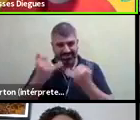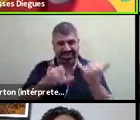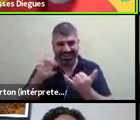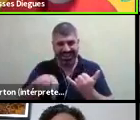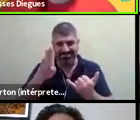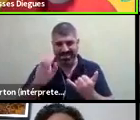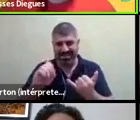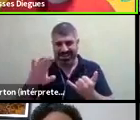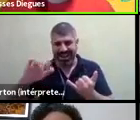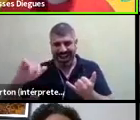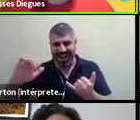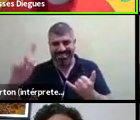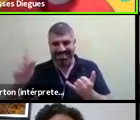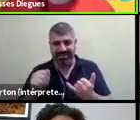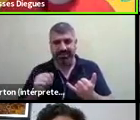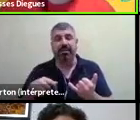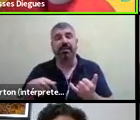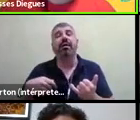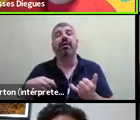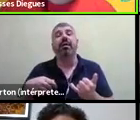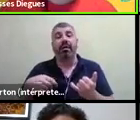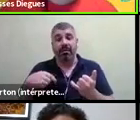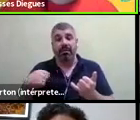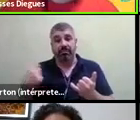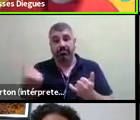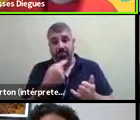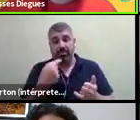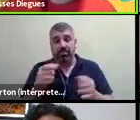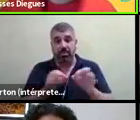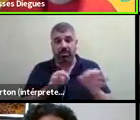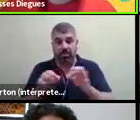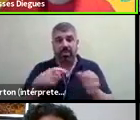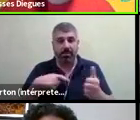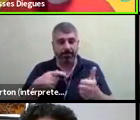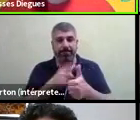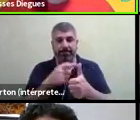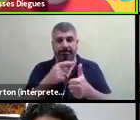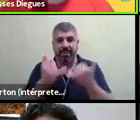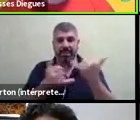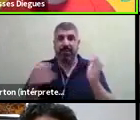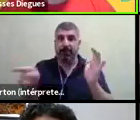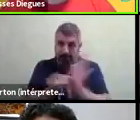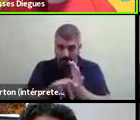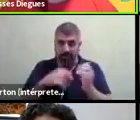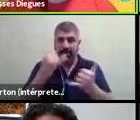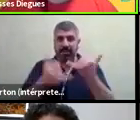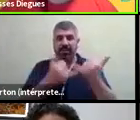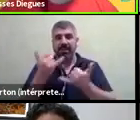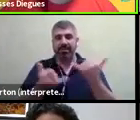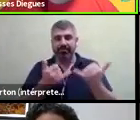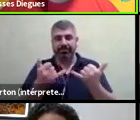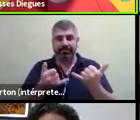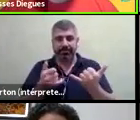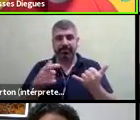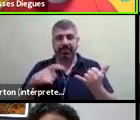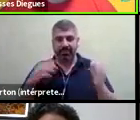aqui os projetos que a gente tem, as brincadas. Então nós temos a Brincada do Brincar, está lá no